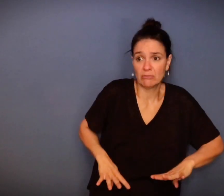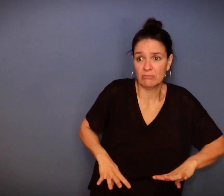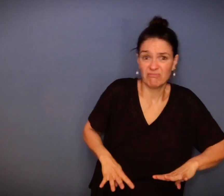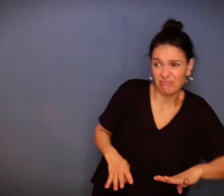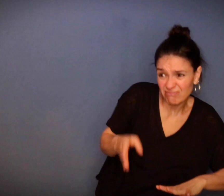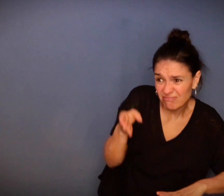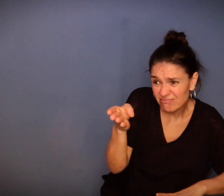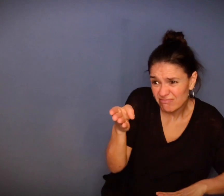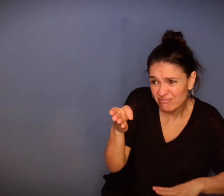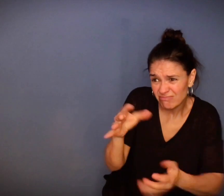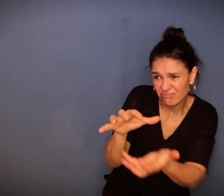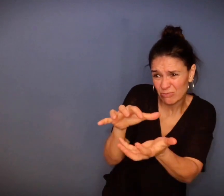et trop laid.